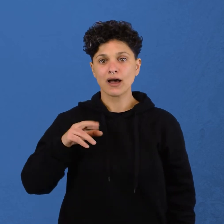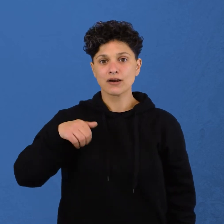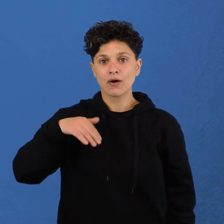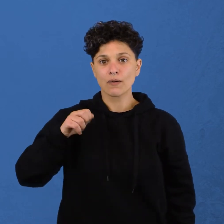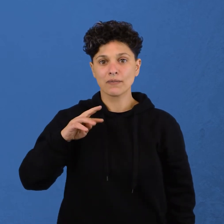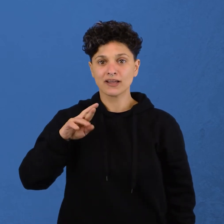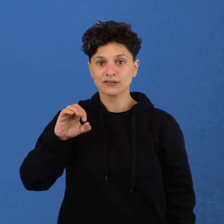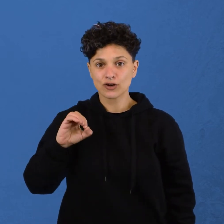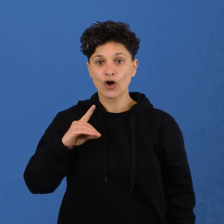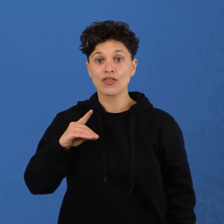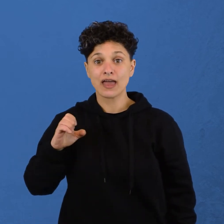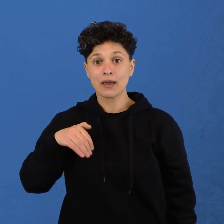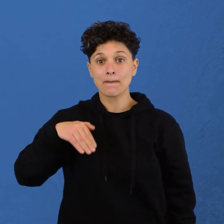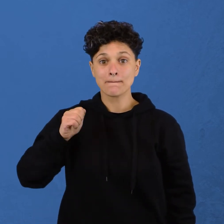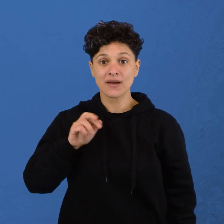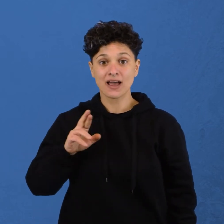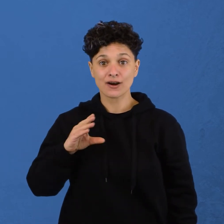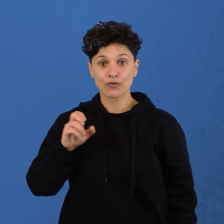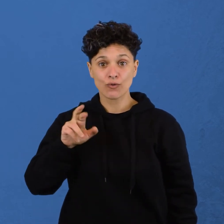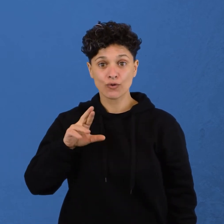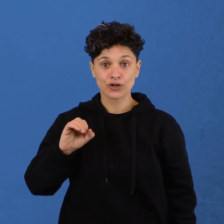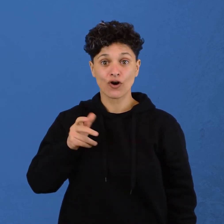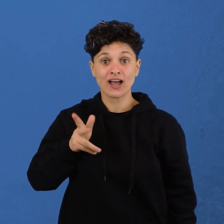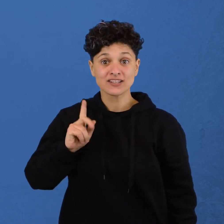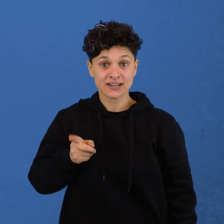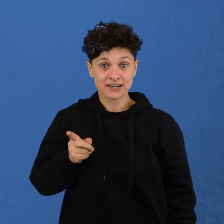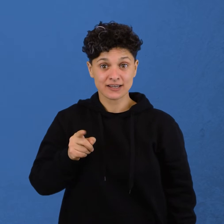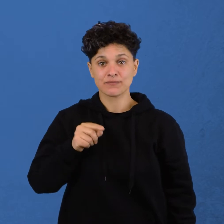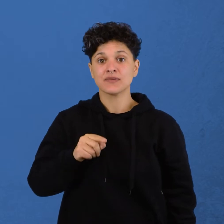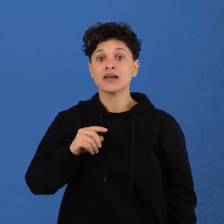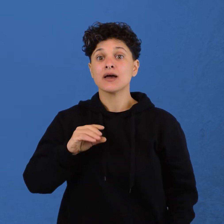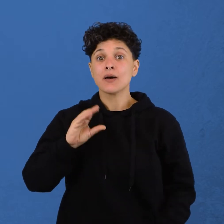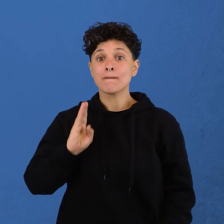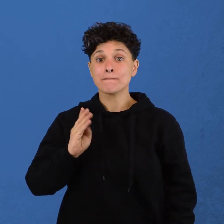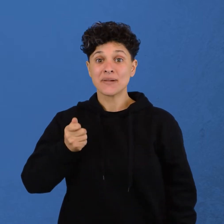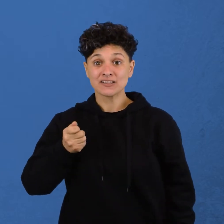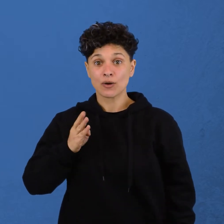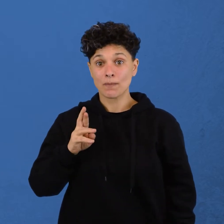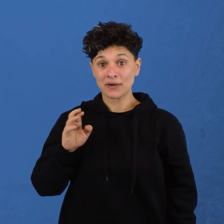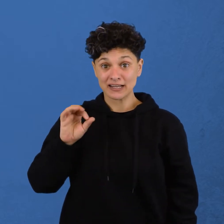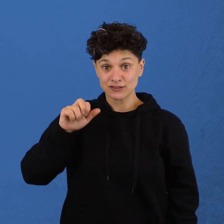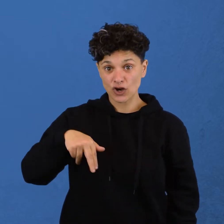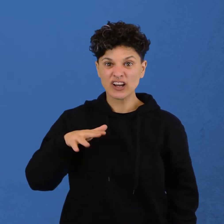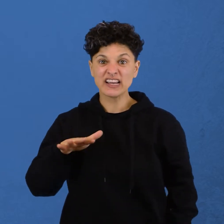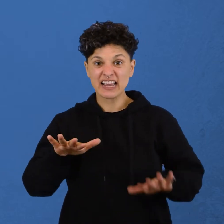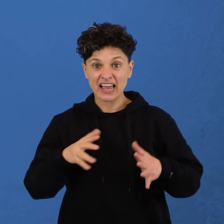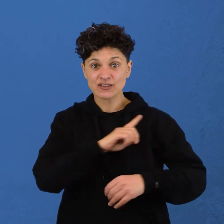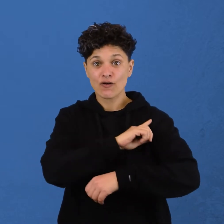Barómetro de Mercurio. La presión se define como la fuerza por unidad de área.